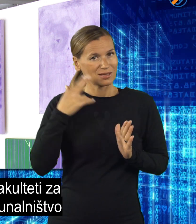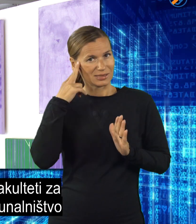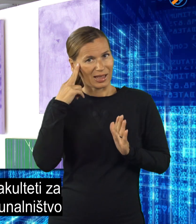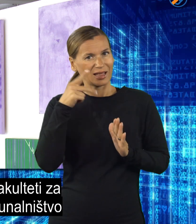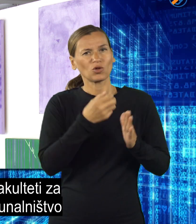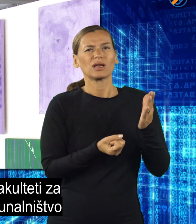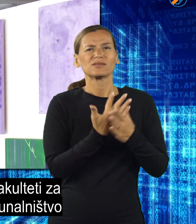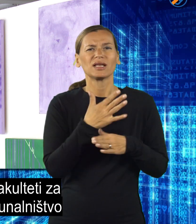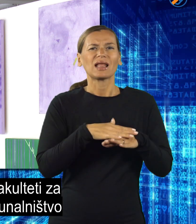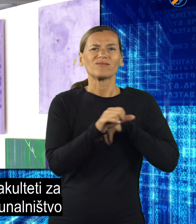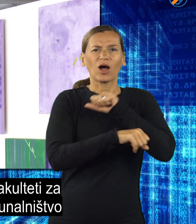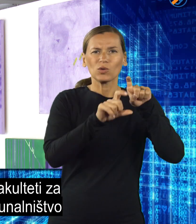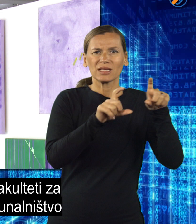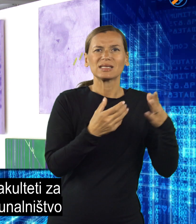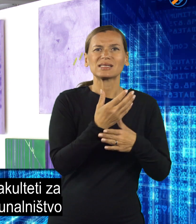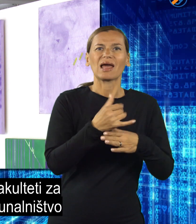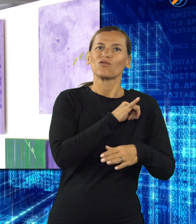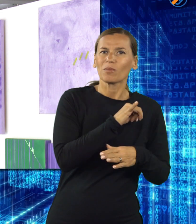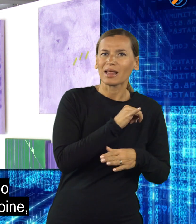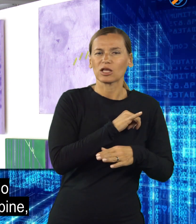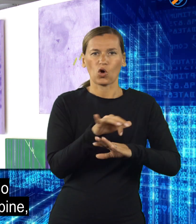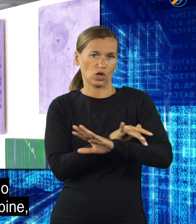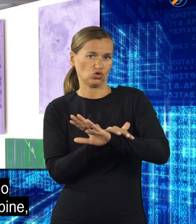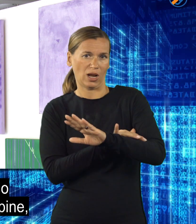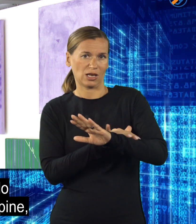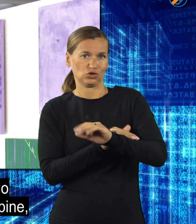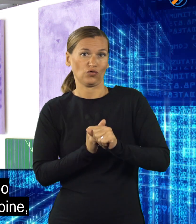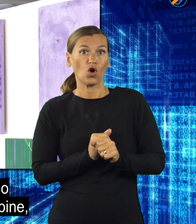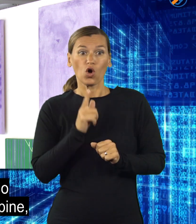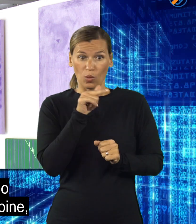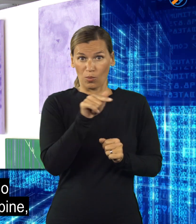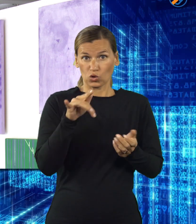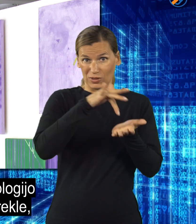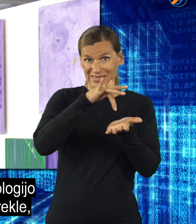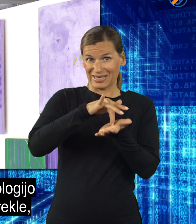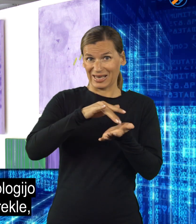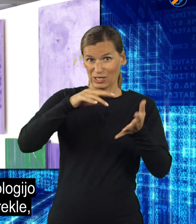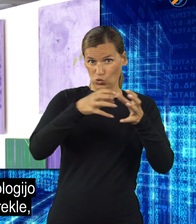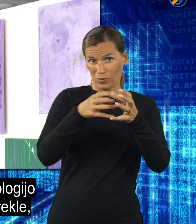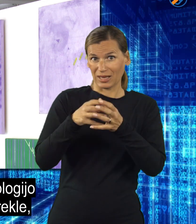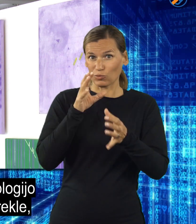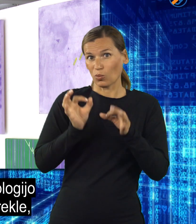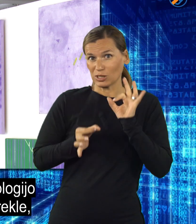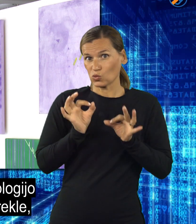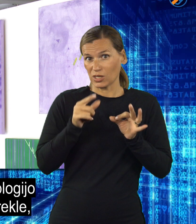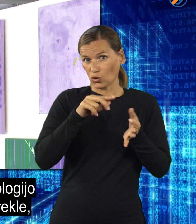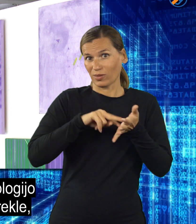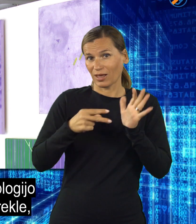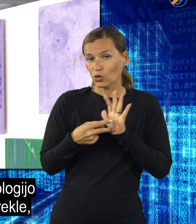za informatiko in računalništvo, in ko bodo te ciljne skupine, ki bodo tehnologijo